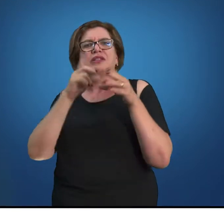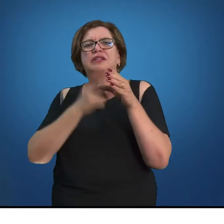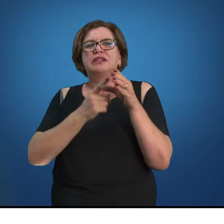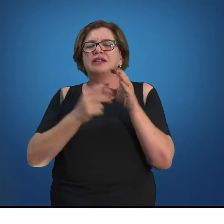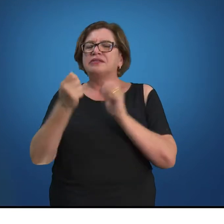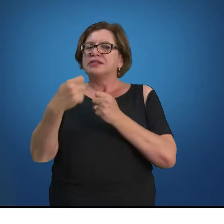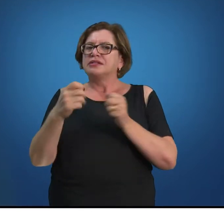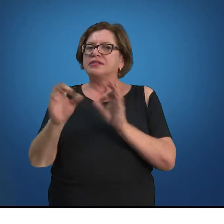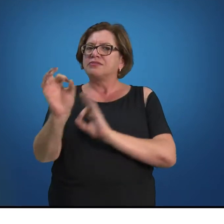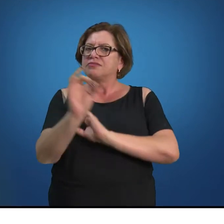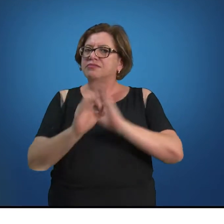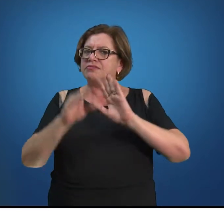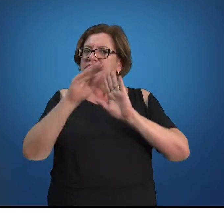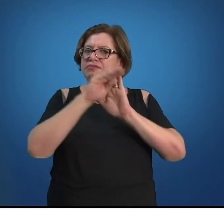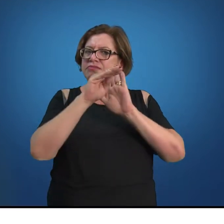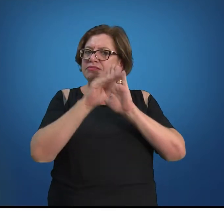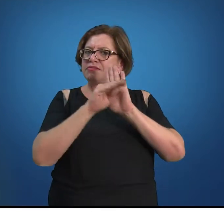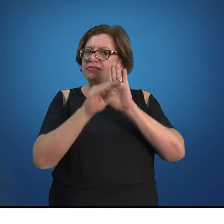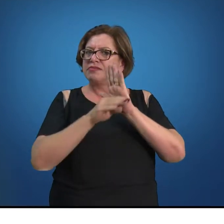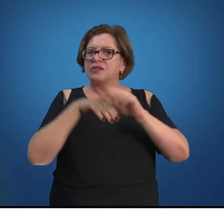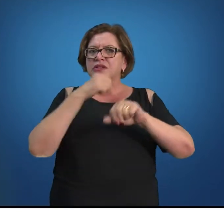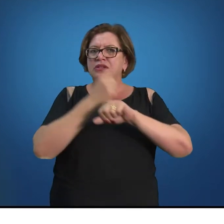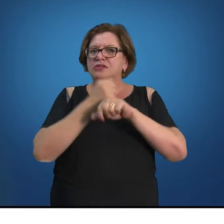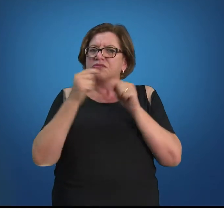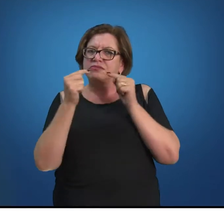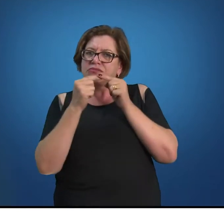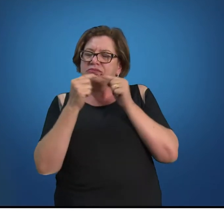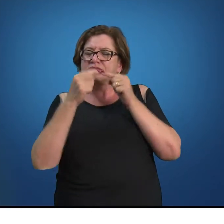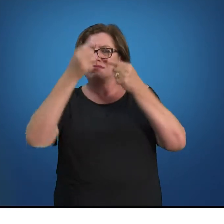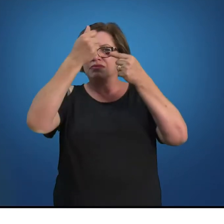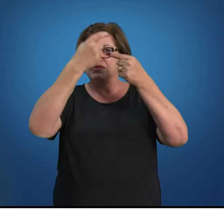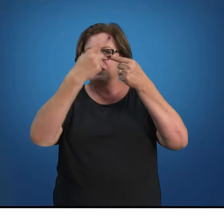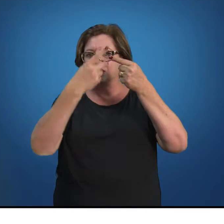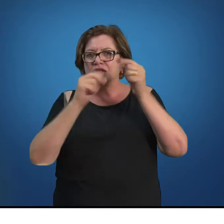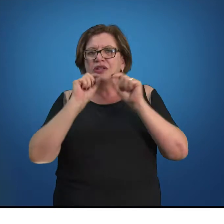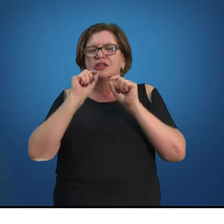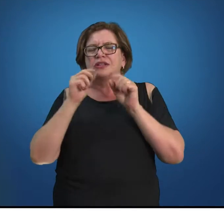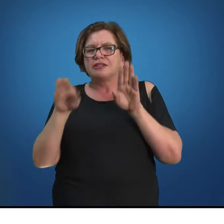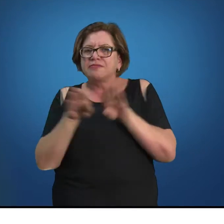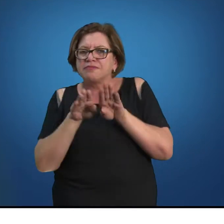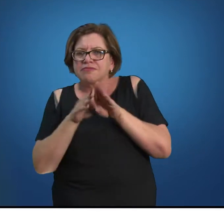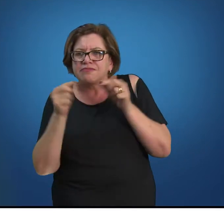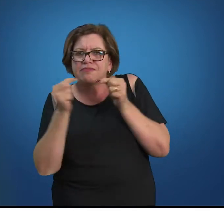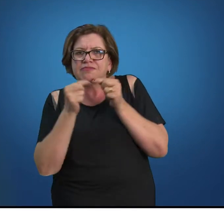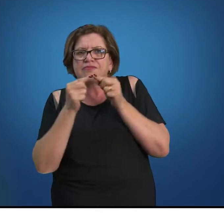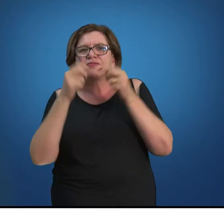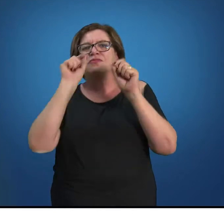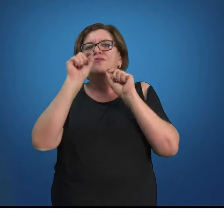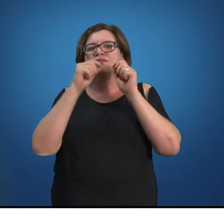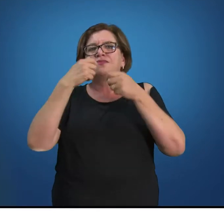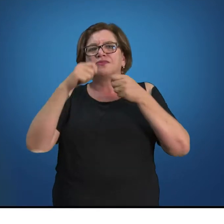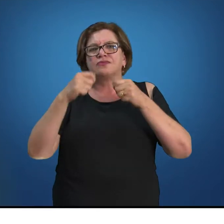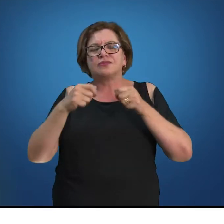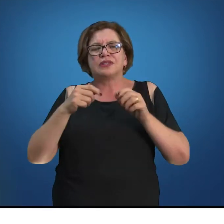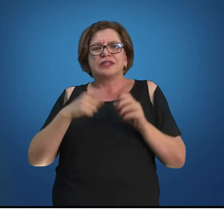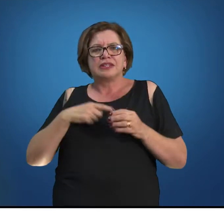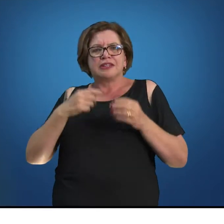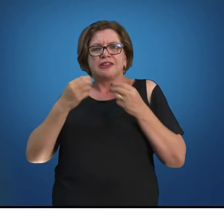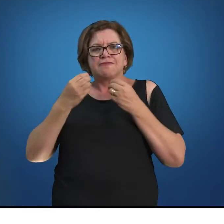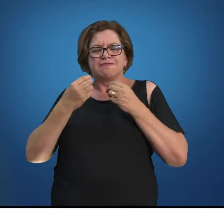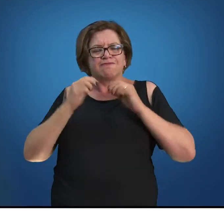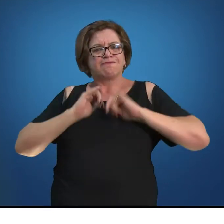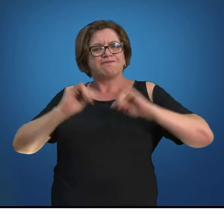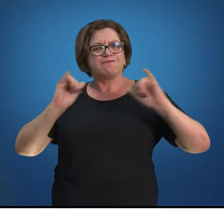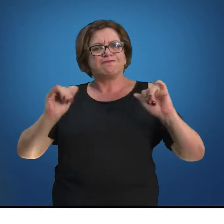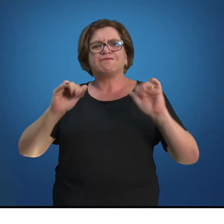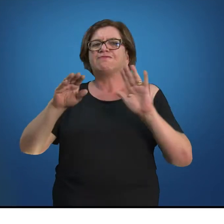plano diretor de acordo com as suas características, com as suas demandas e propor diretrizes para se